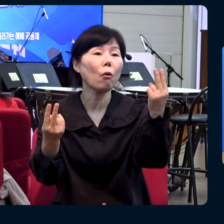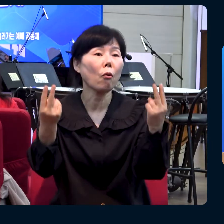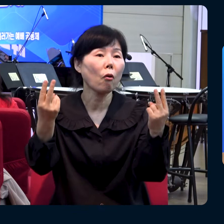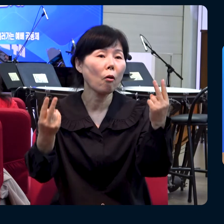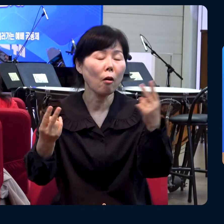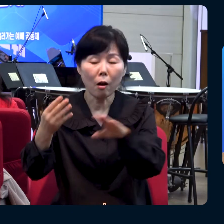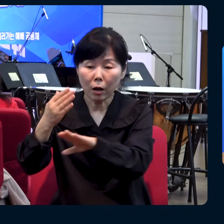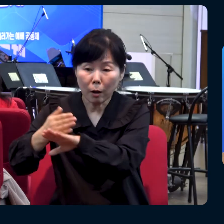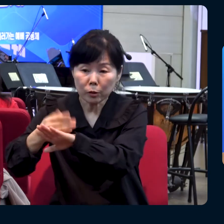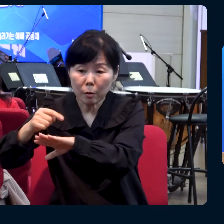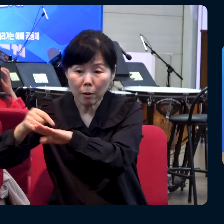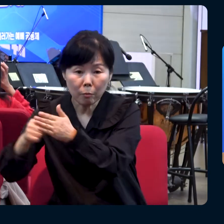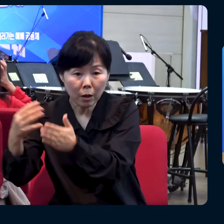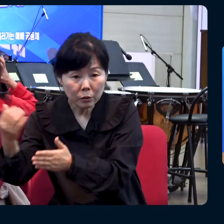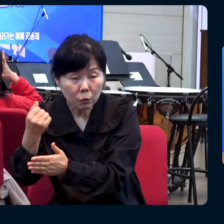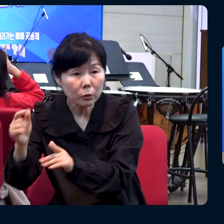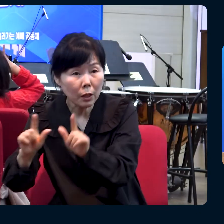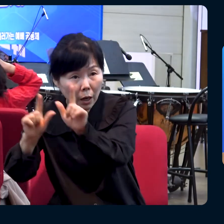감사하는 거예요.